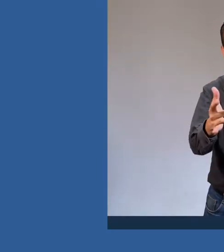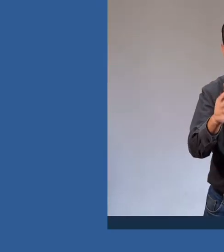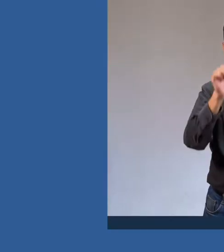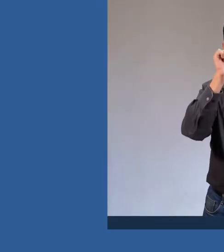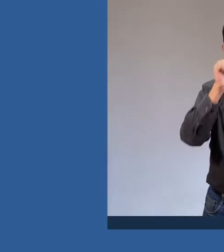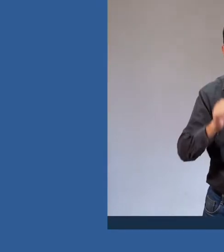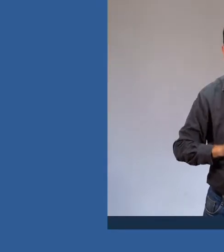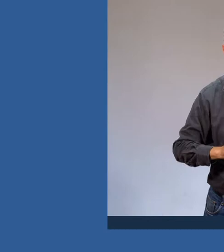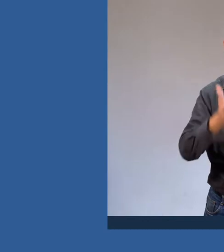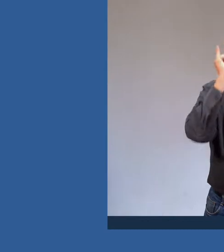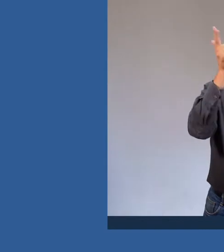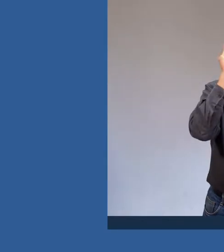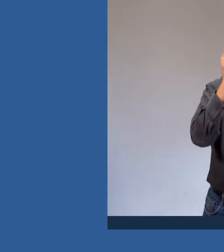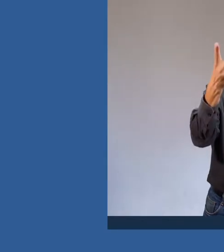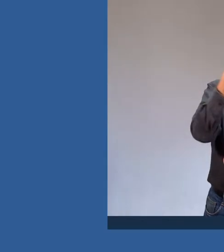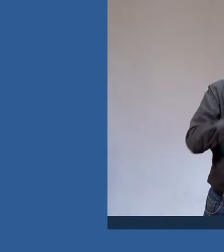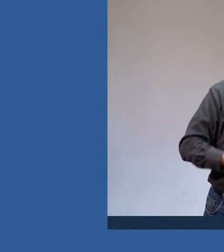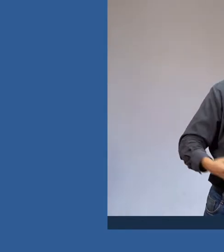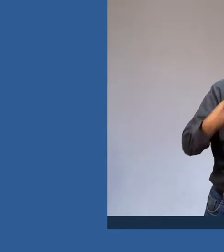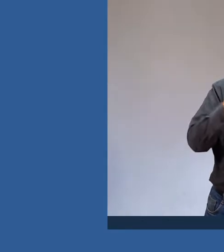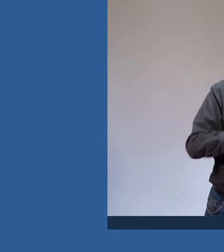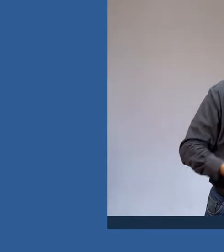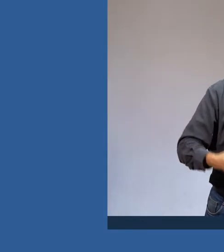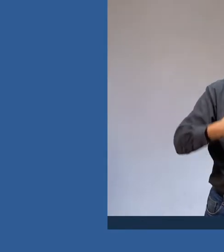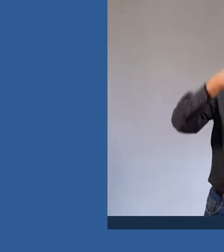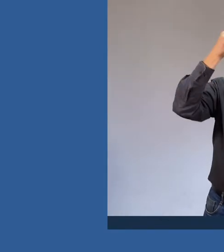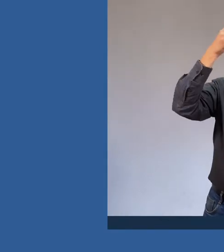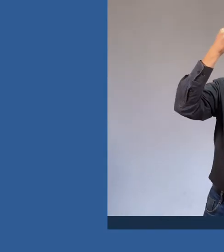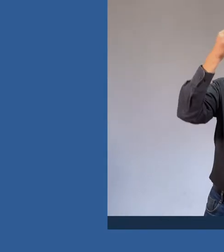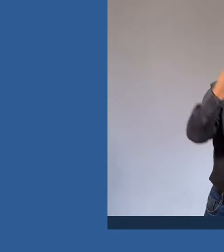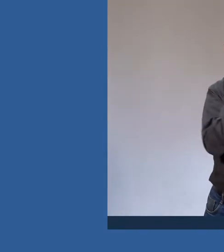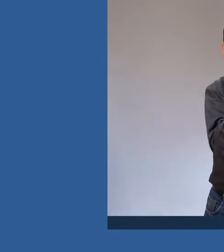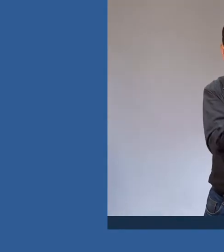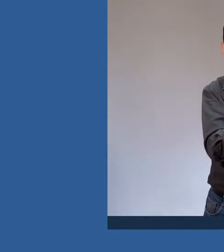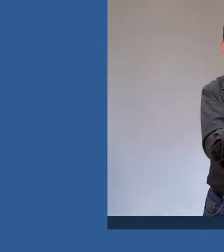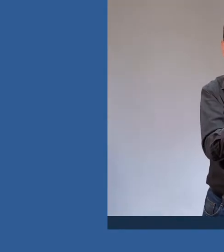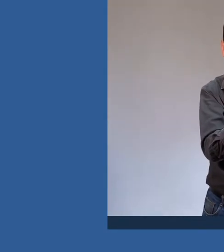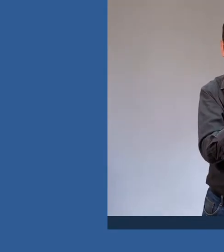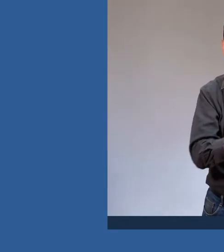Agradecemos tu atención y esperamos que tengas una visita enriquecedora.